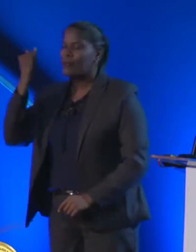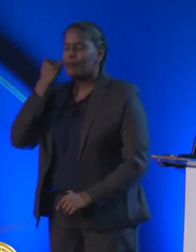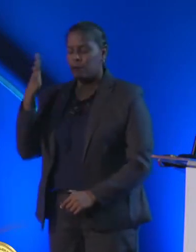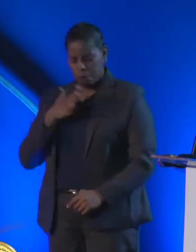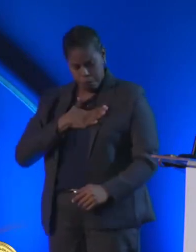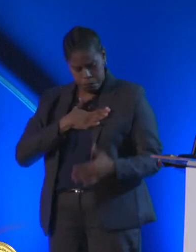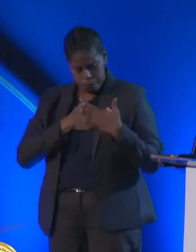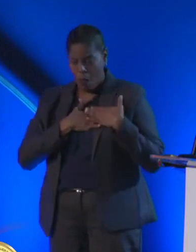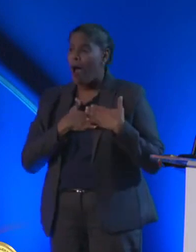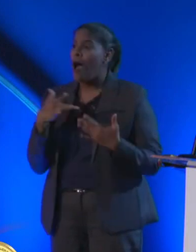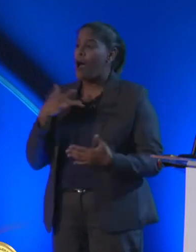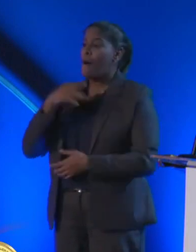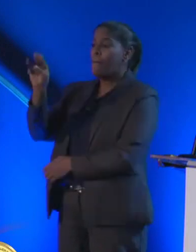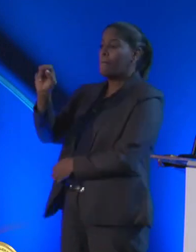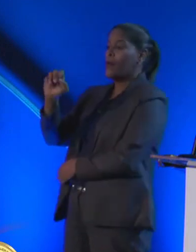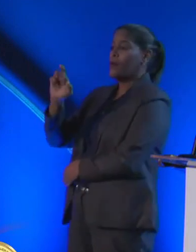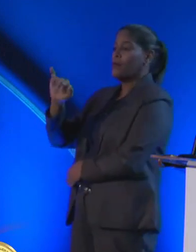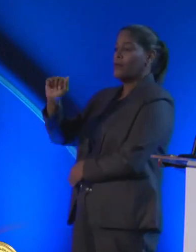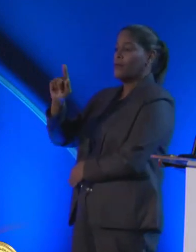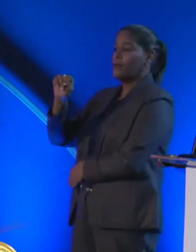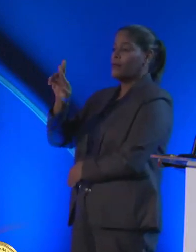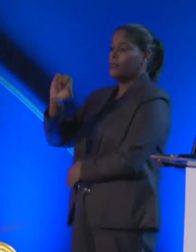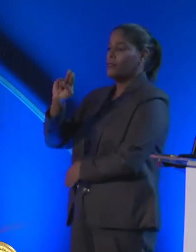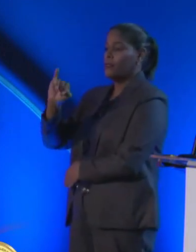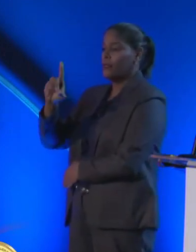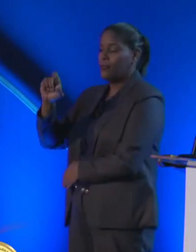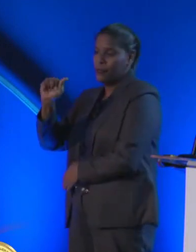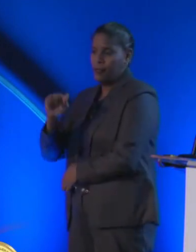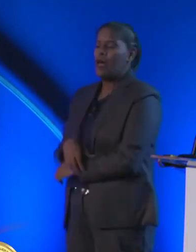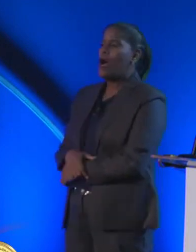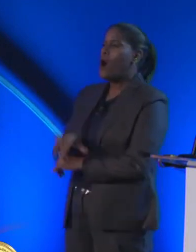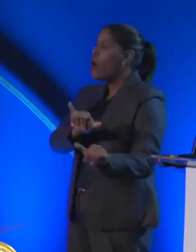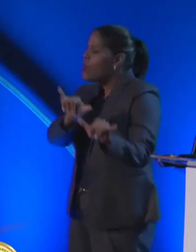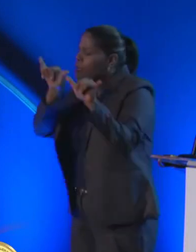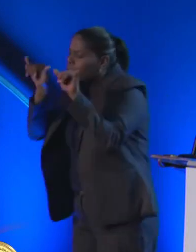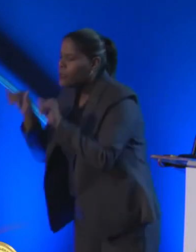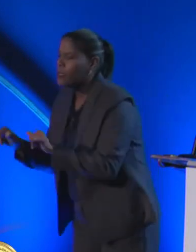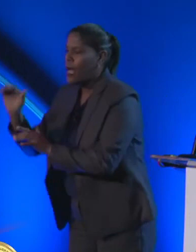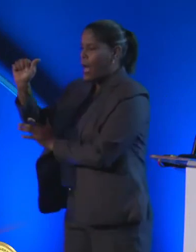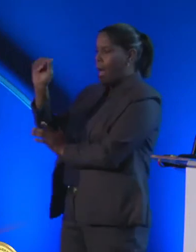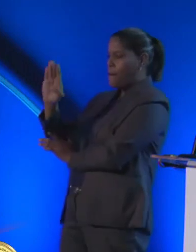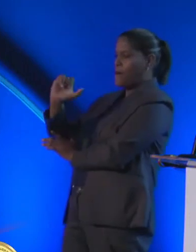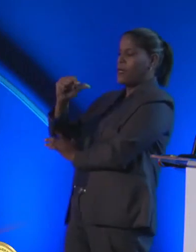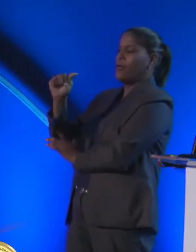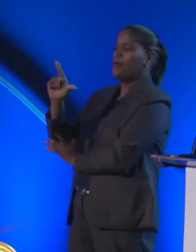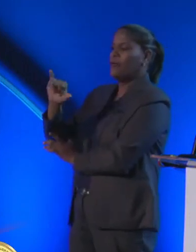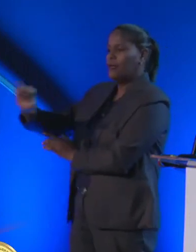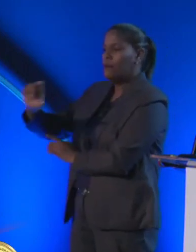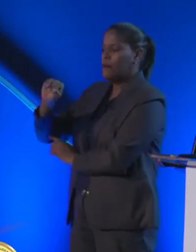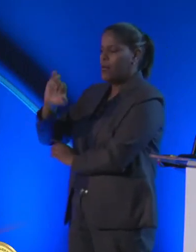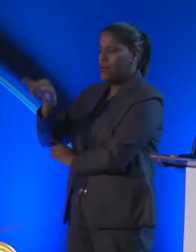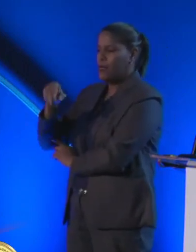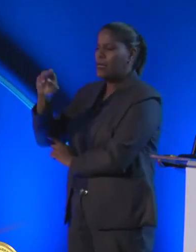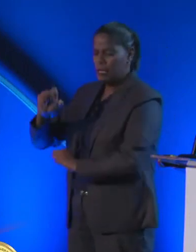corazón de María Trinidad Sánchez sin el ideal de igualdad de Abigail Mejía sin la